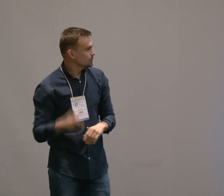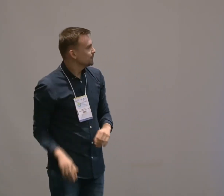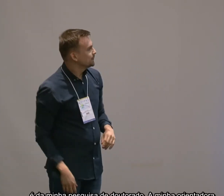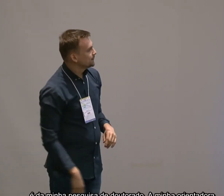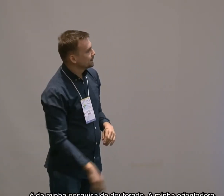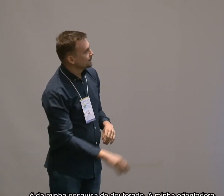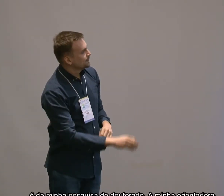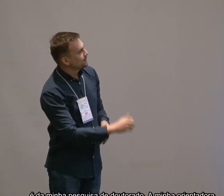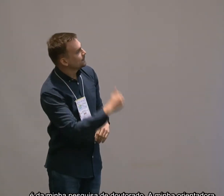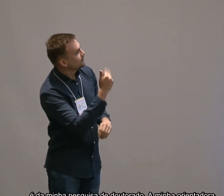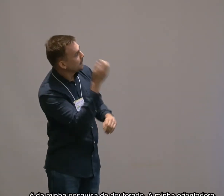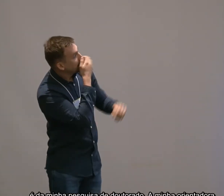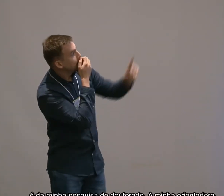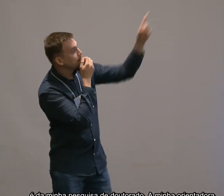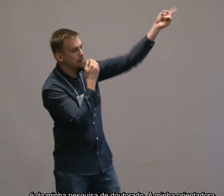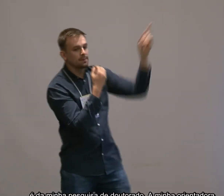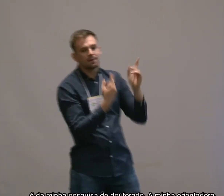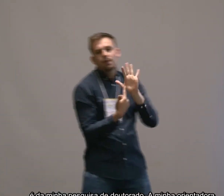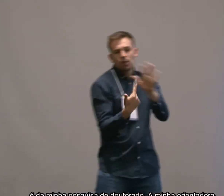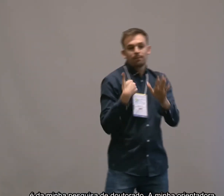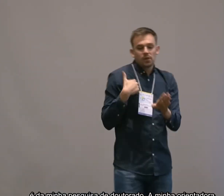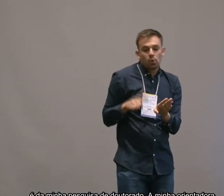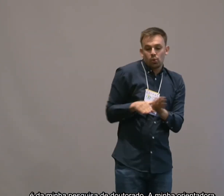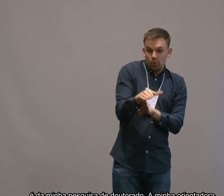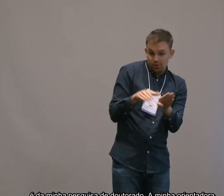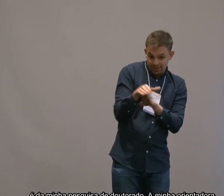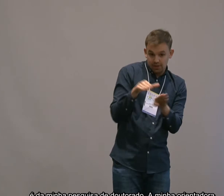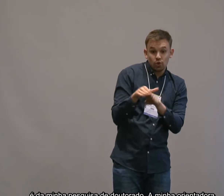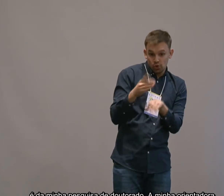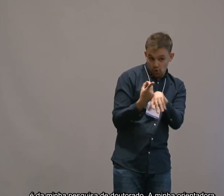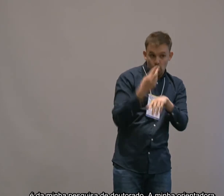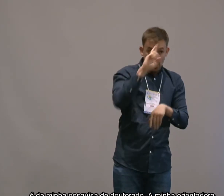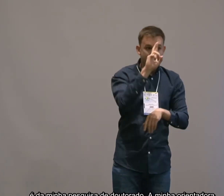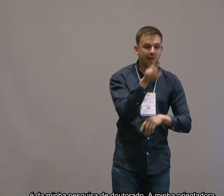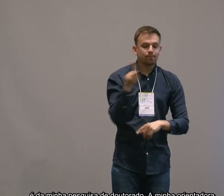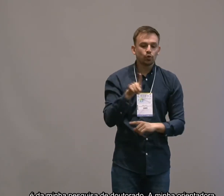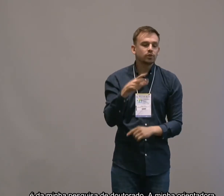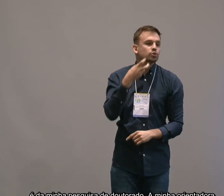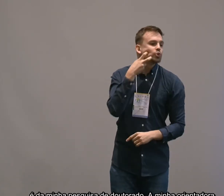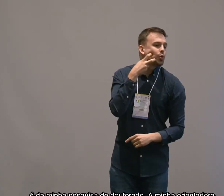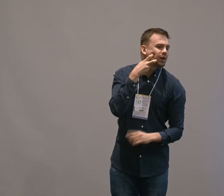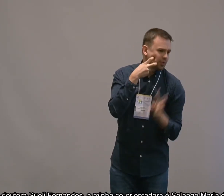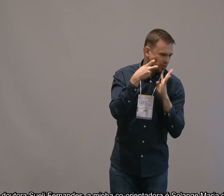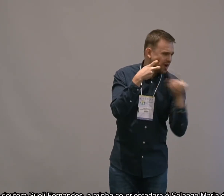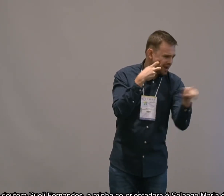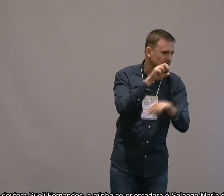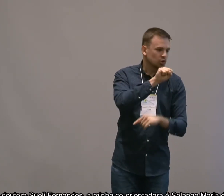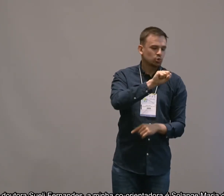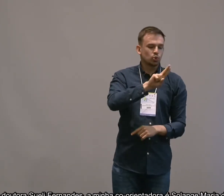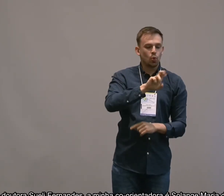é sobre o recorte da minha pesquisa de doutorado a minha orientadora é a doutora Sueli